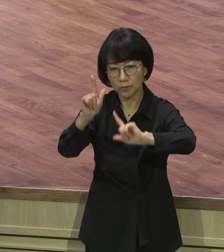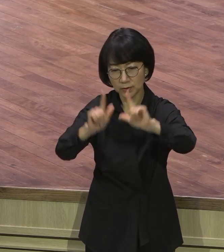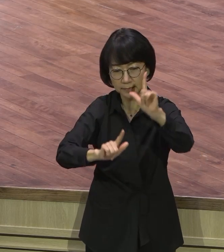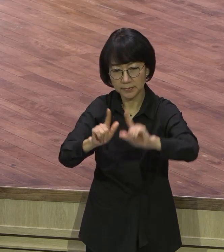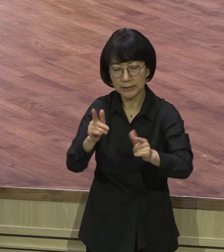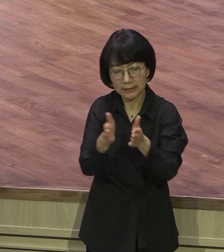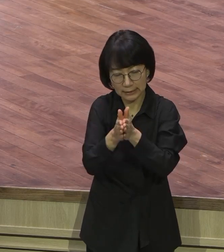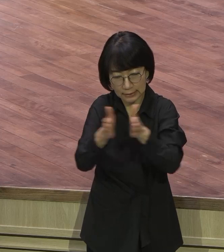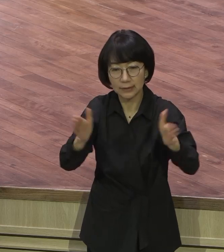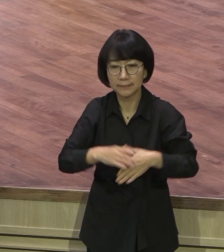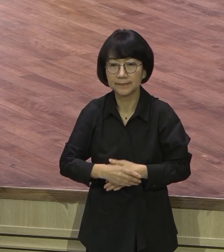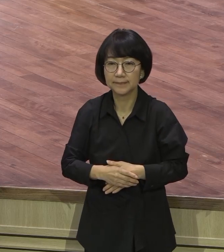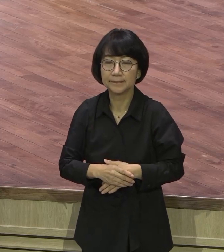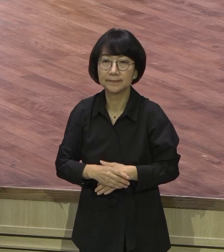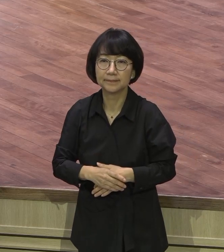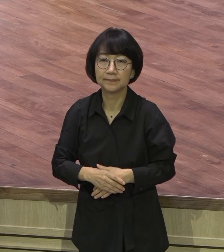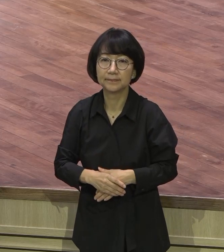시작합니다.